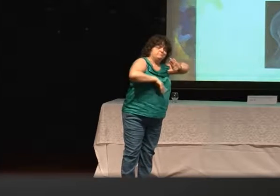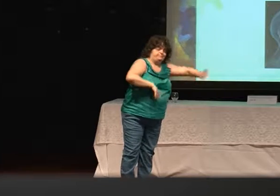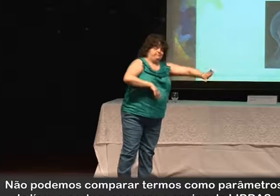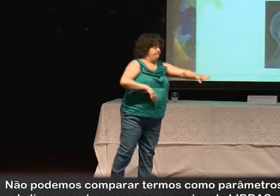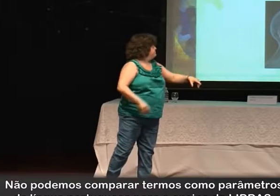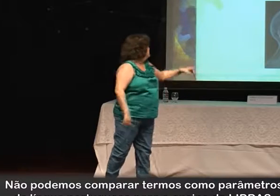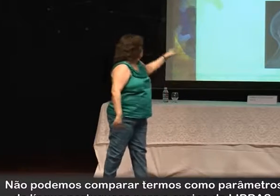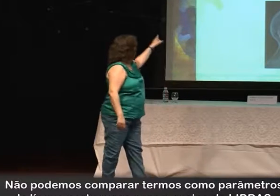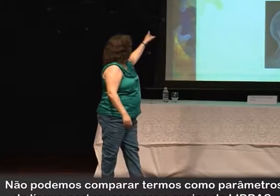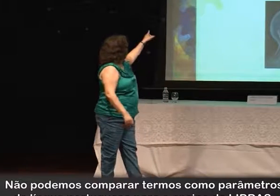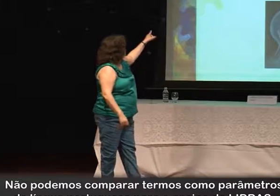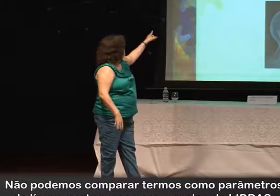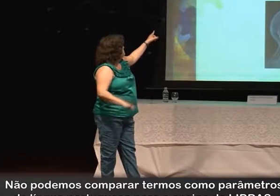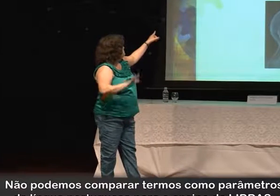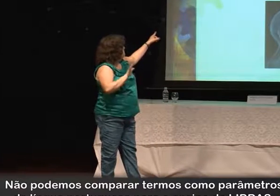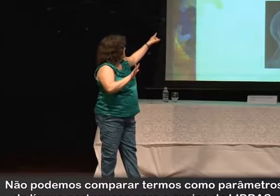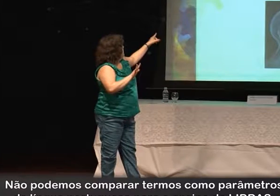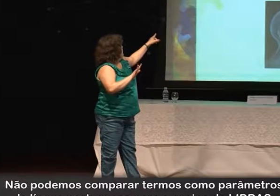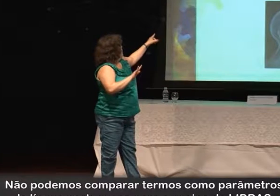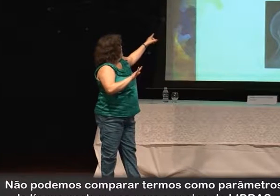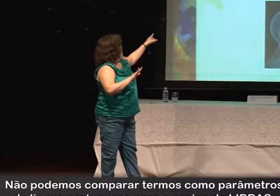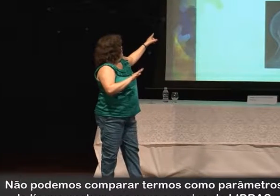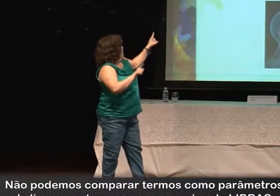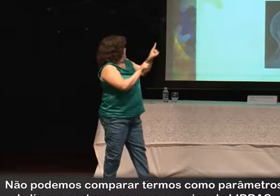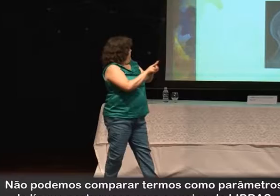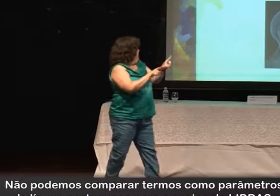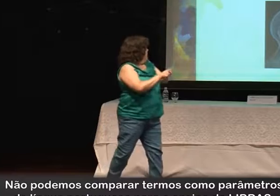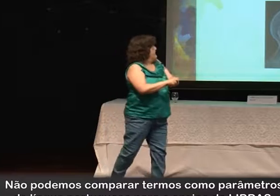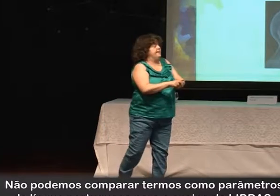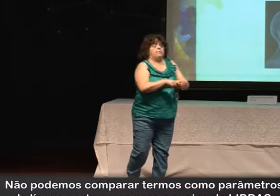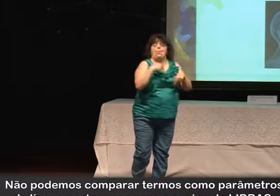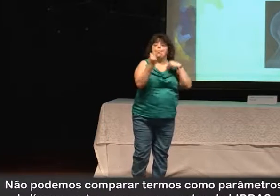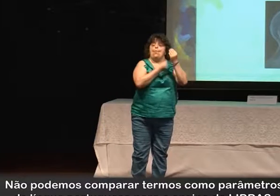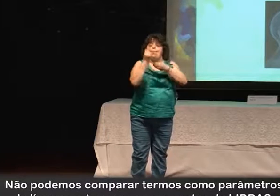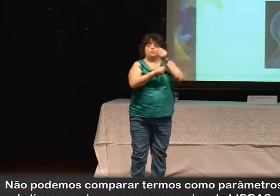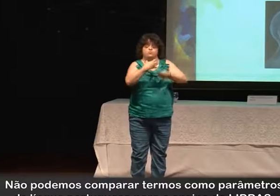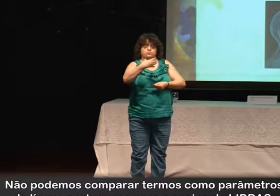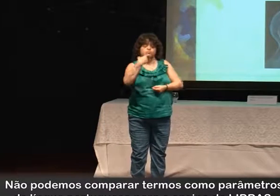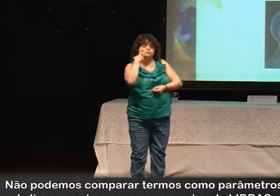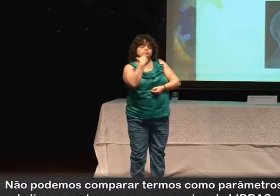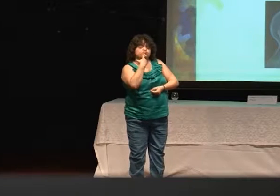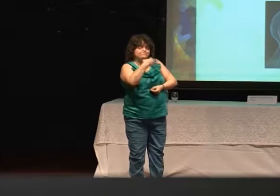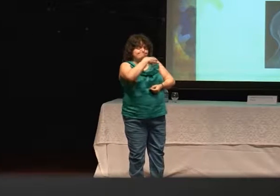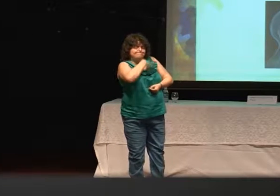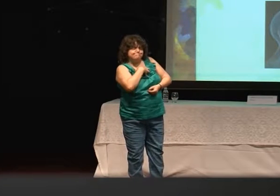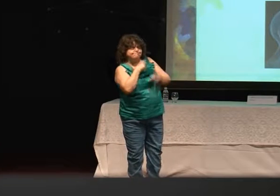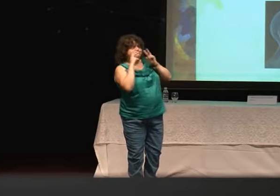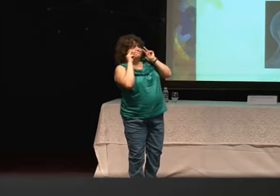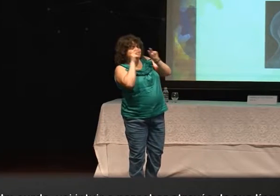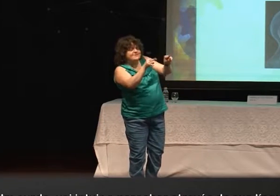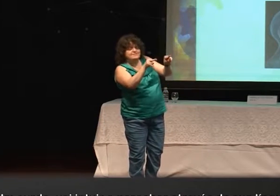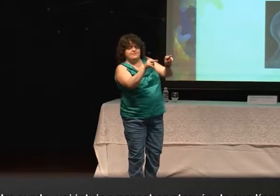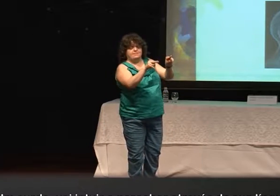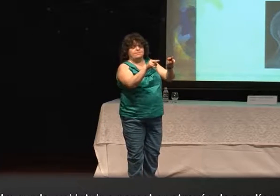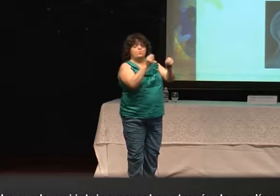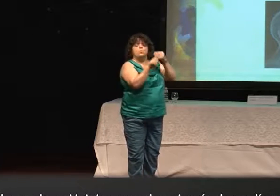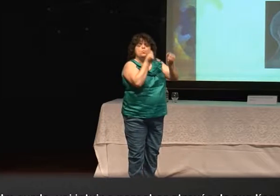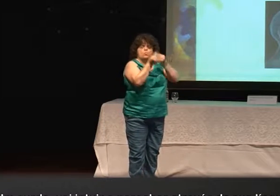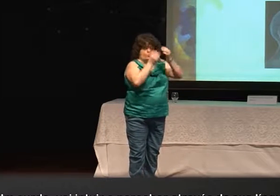Não podemos comparar termos como parâmetro a língua portuguesa para o ensino da Libras. Um surdo, ele